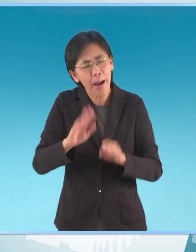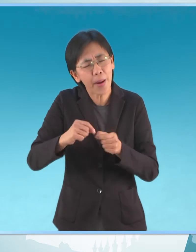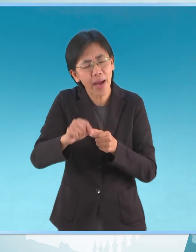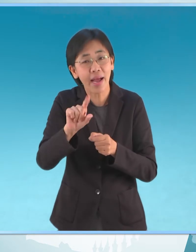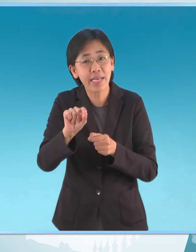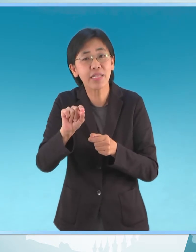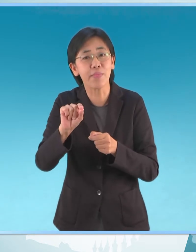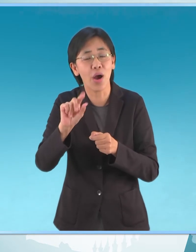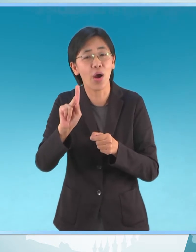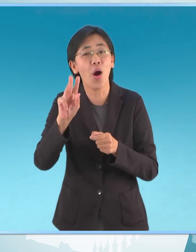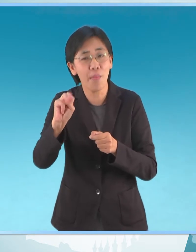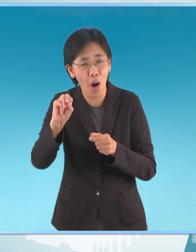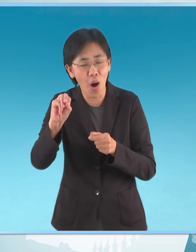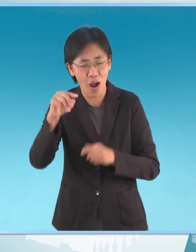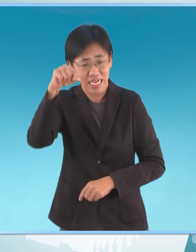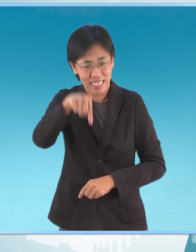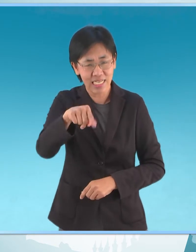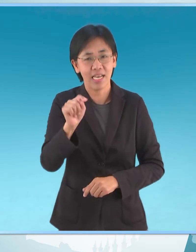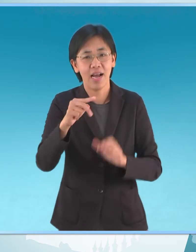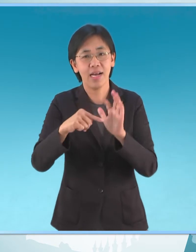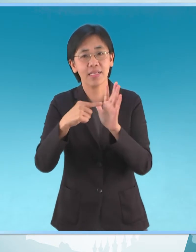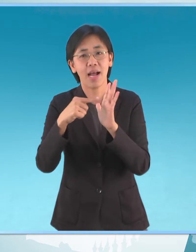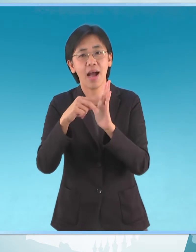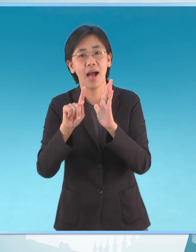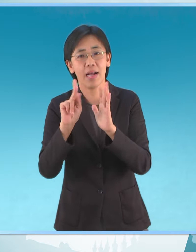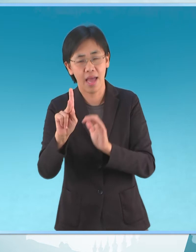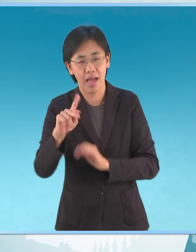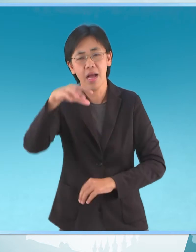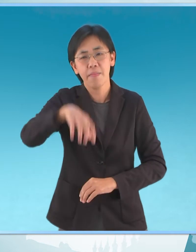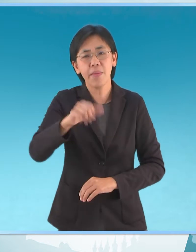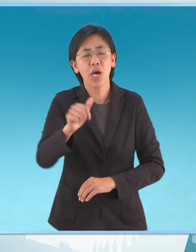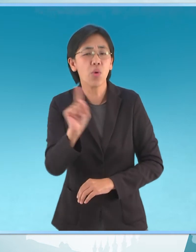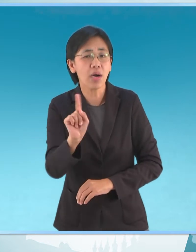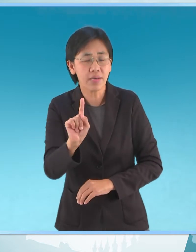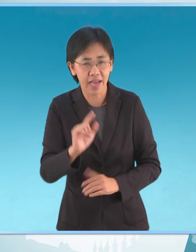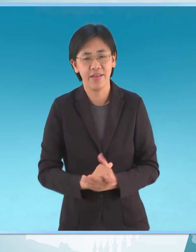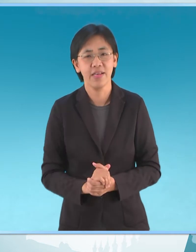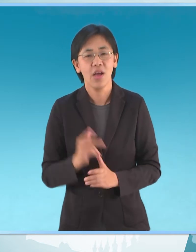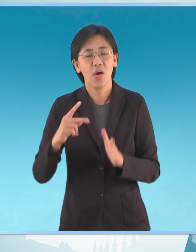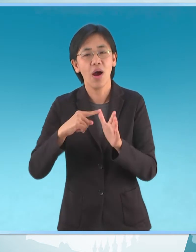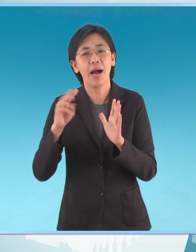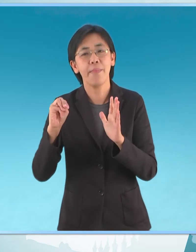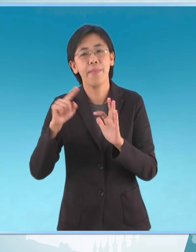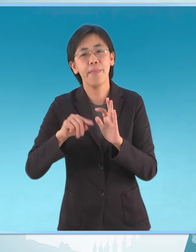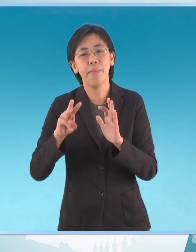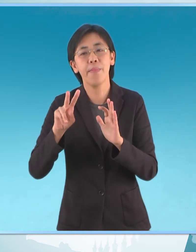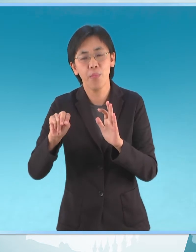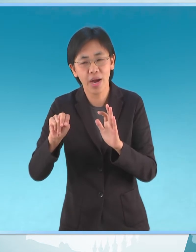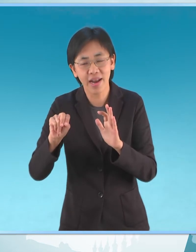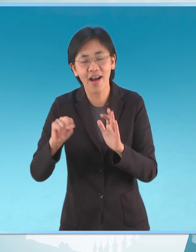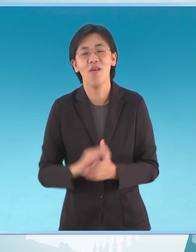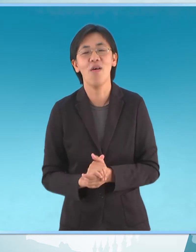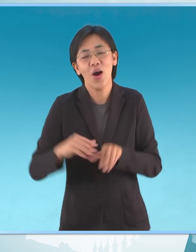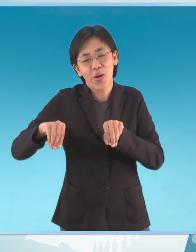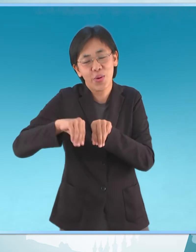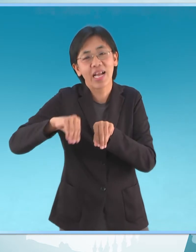ยังเมืองท่าแขกแล้วนะครับเมืองท่าแขกเนี่ยเป็นเมืองหลวงของแขวงคำม่วนนะครับซึ่งก็อยู่ติดกับสวนเขตแล้วก็อยู่ติดกับประ